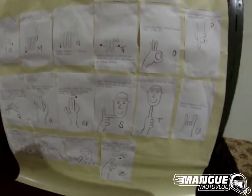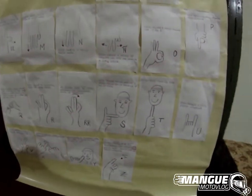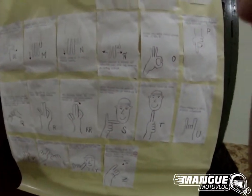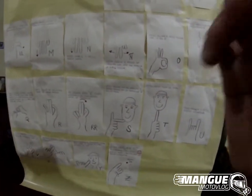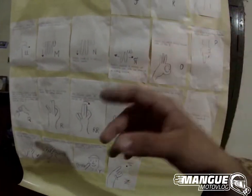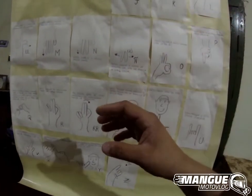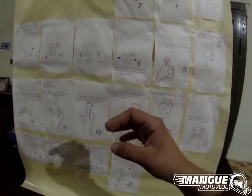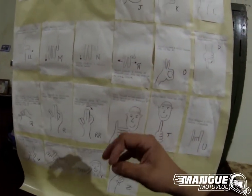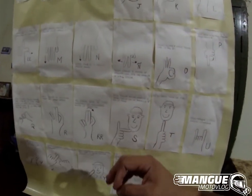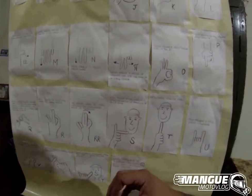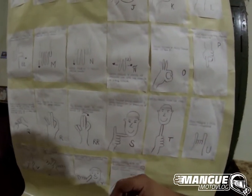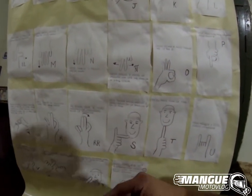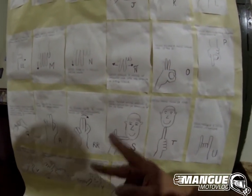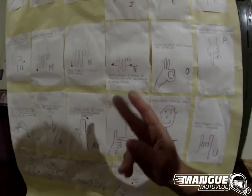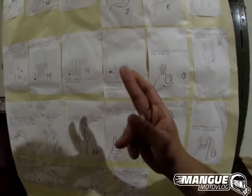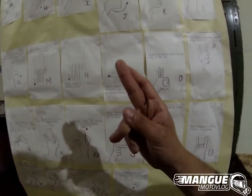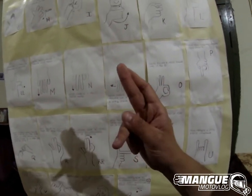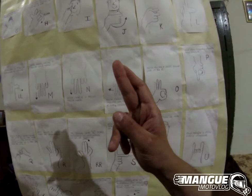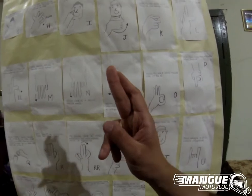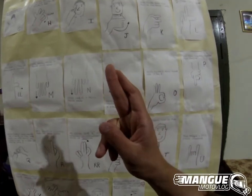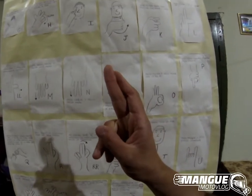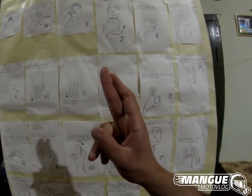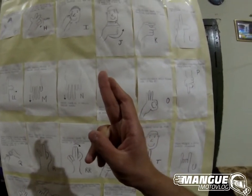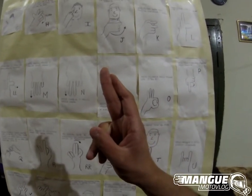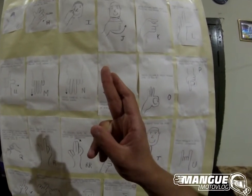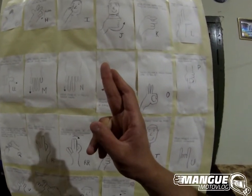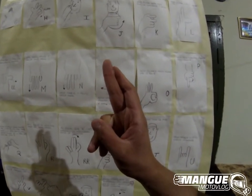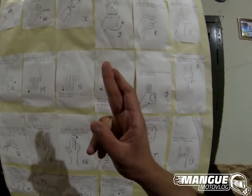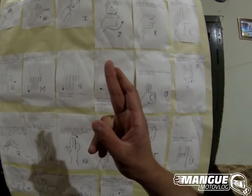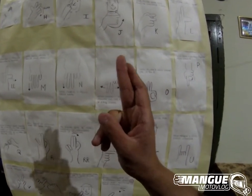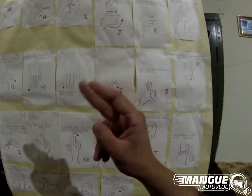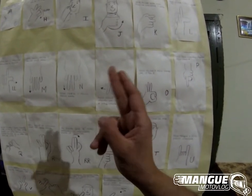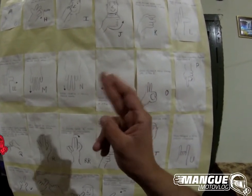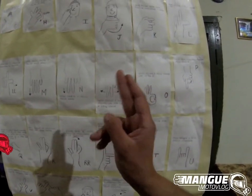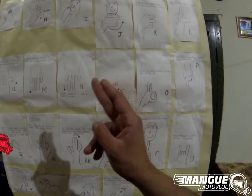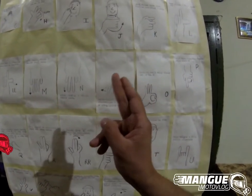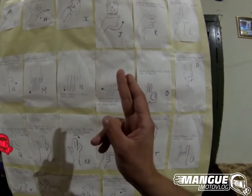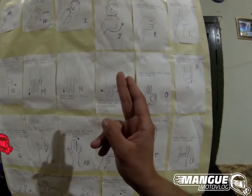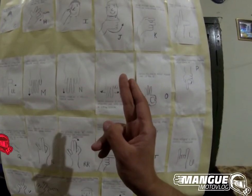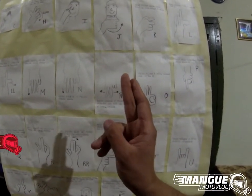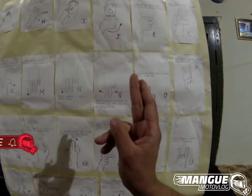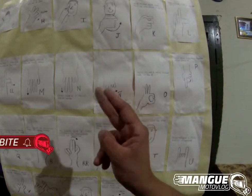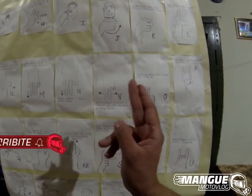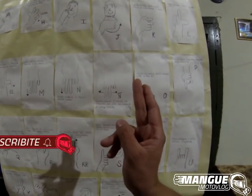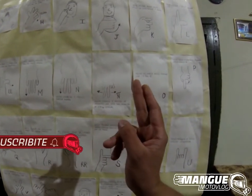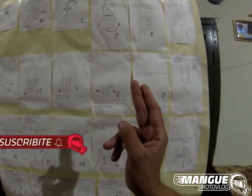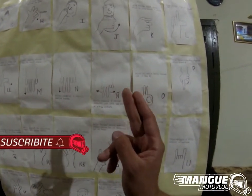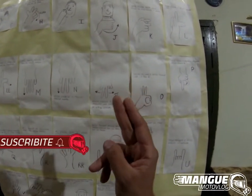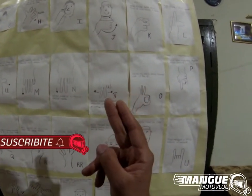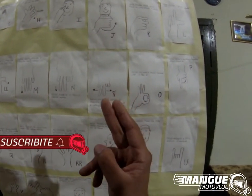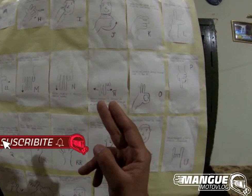Así se hace la letra Q. R, R, así.